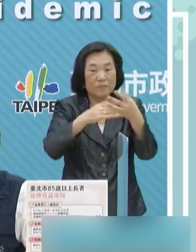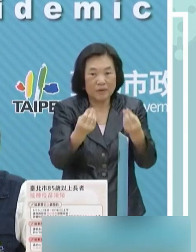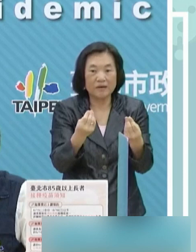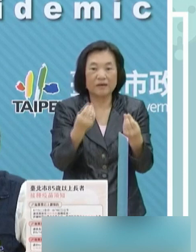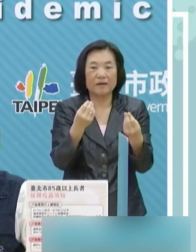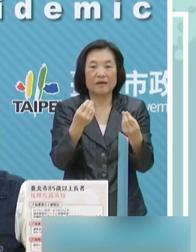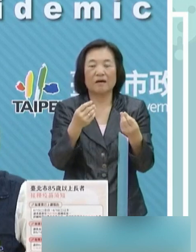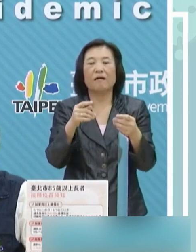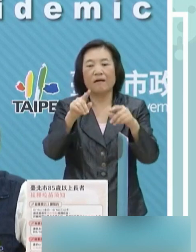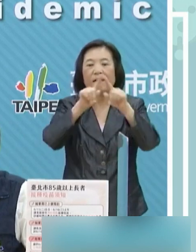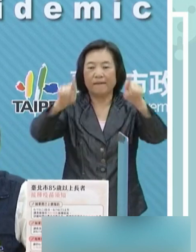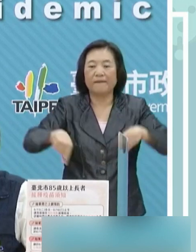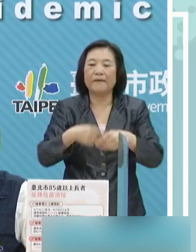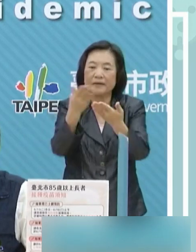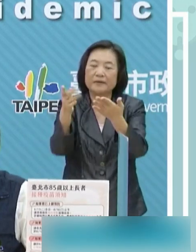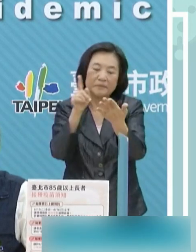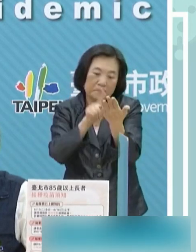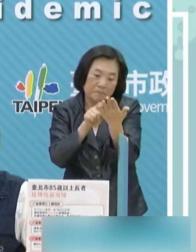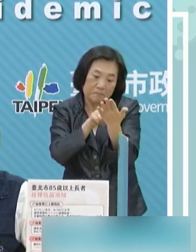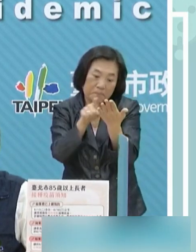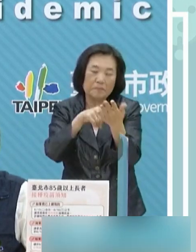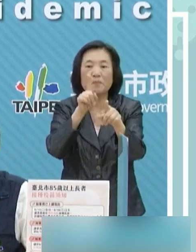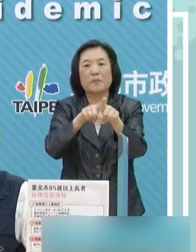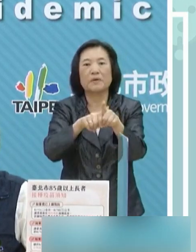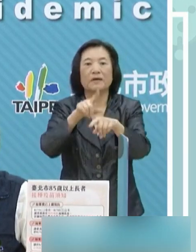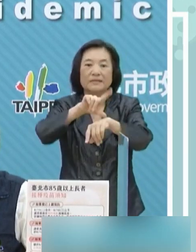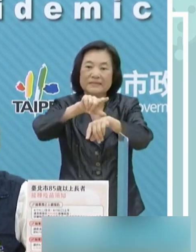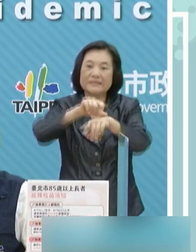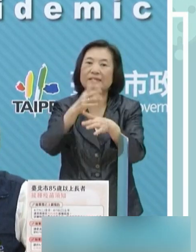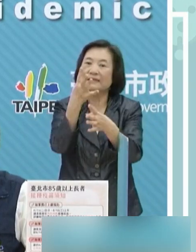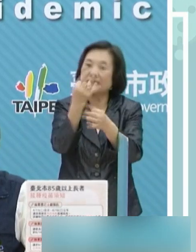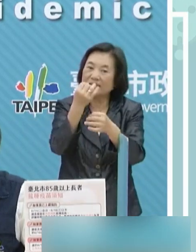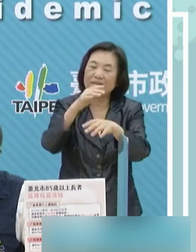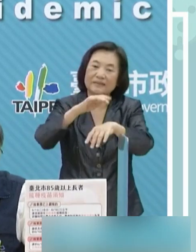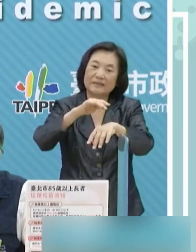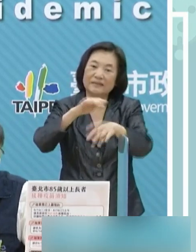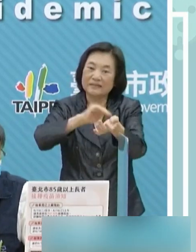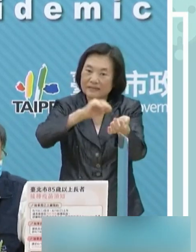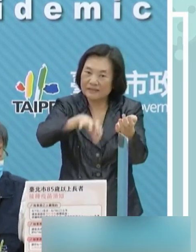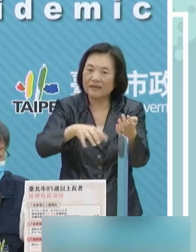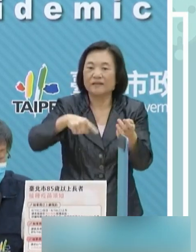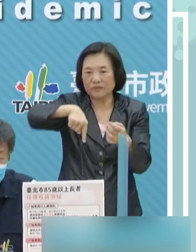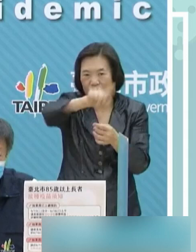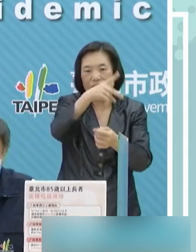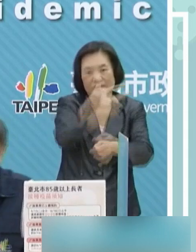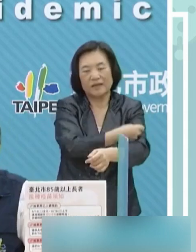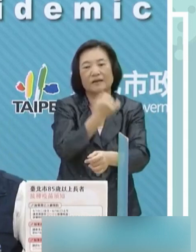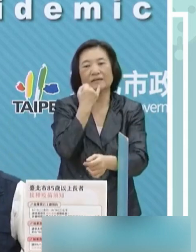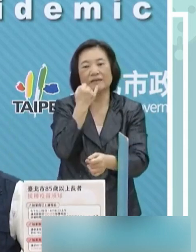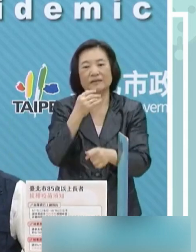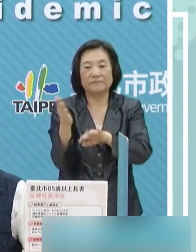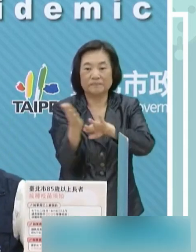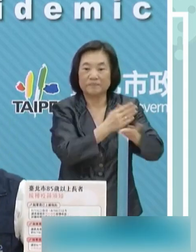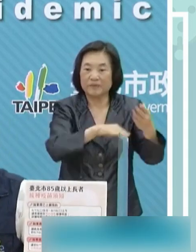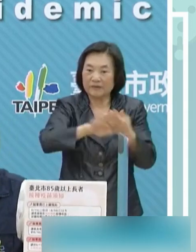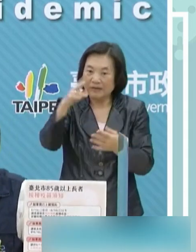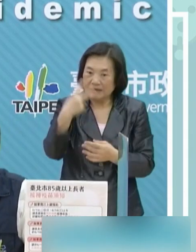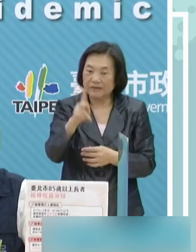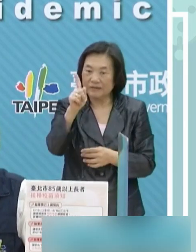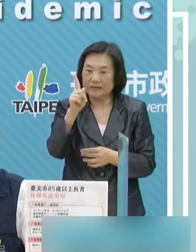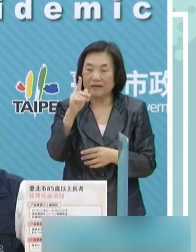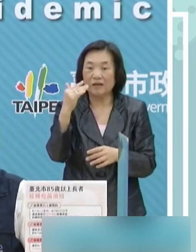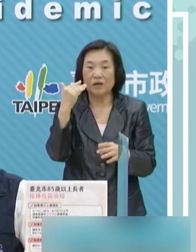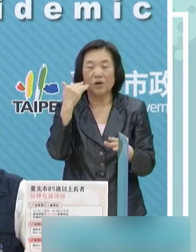疫苗，但是我在这个地方要很诚恳的拜托大家尽量上网预约哦，这样可以减少很多的麻